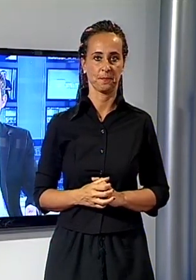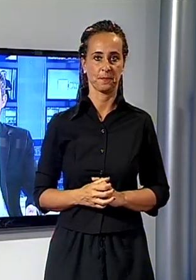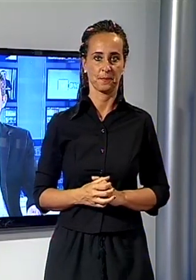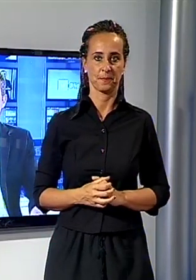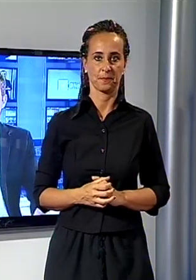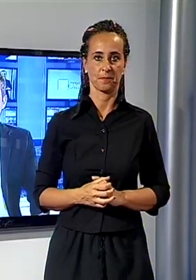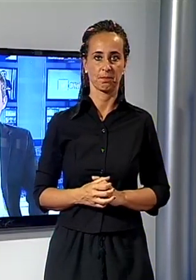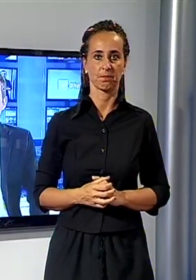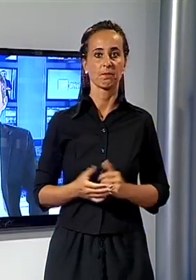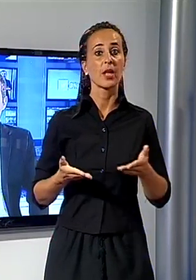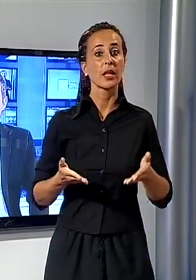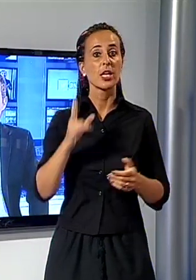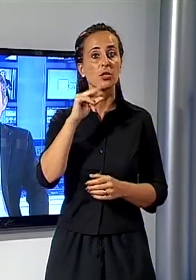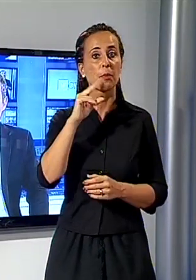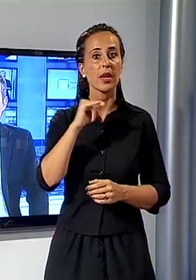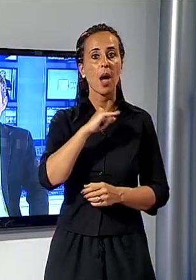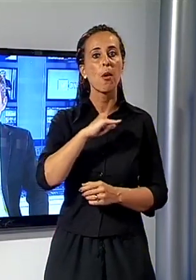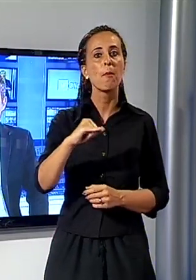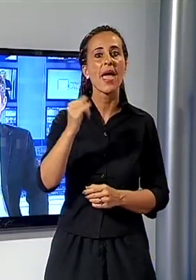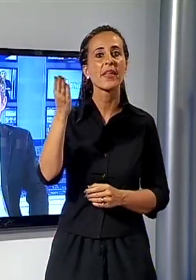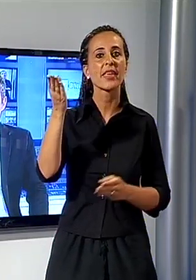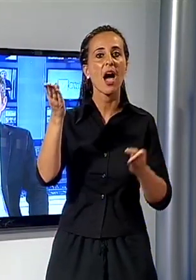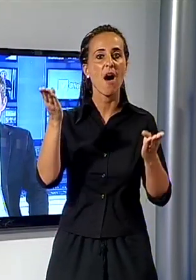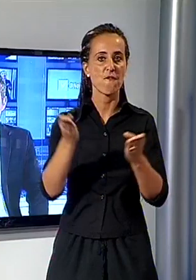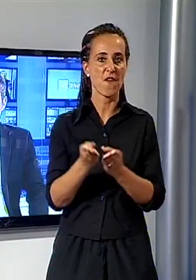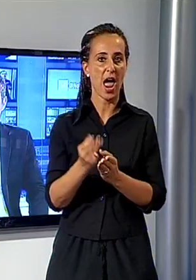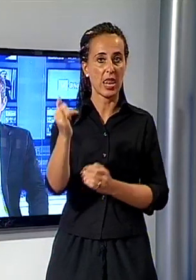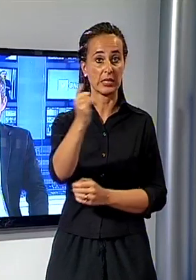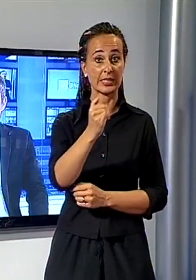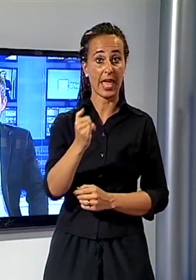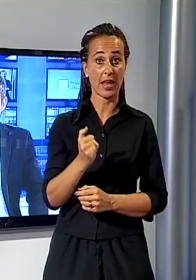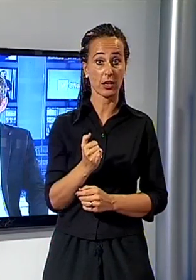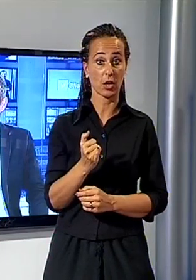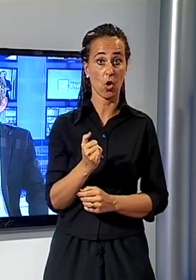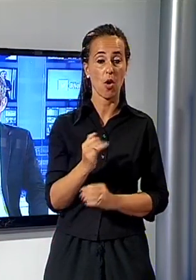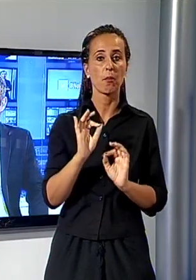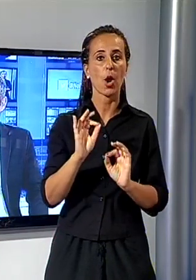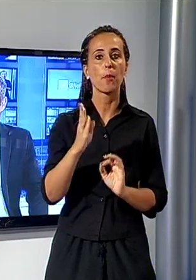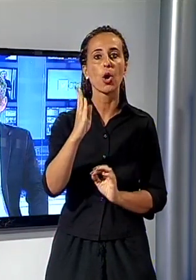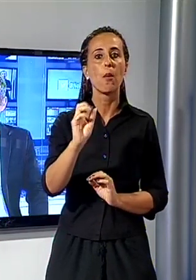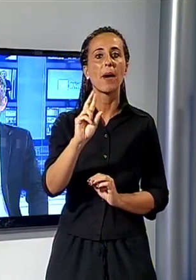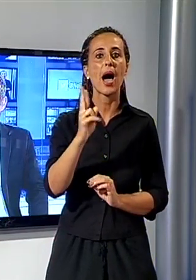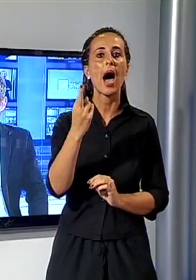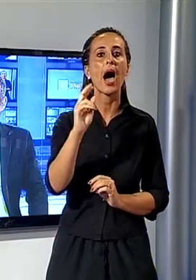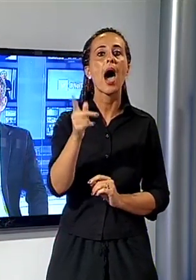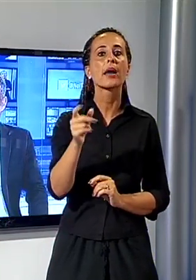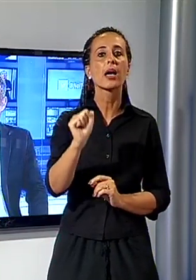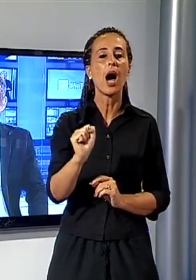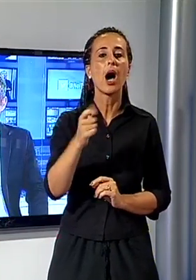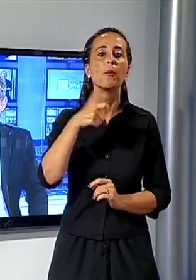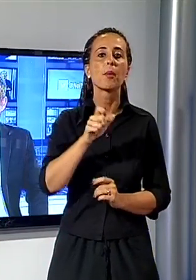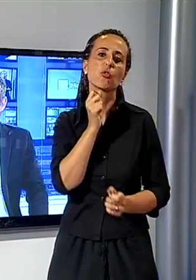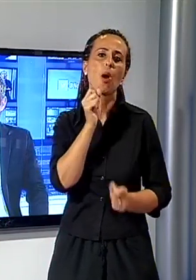stupefacenti. A seguito di un'attività di indagine i carabinieri sono intervenuti presso l'abitazione di Biagini dove hanno